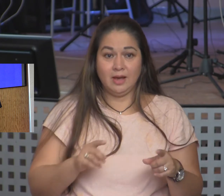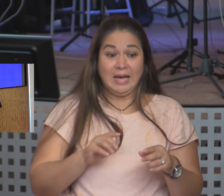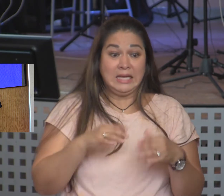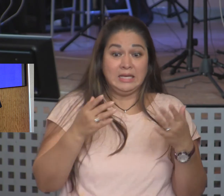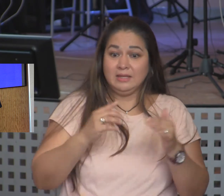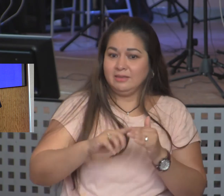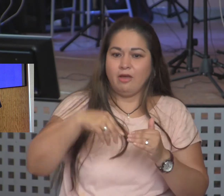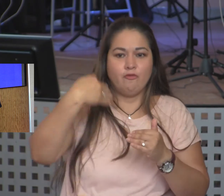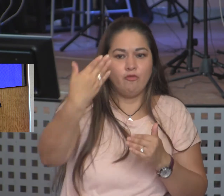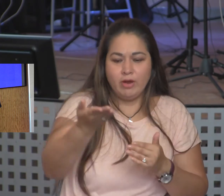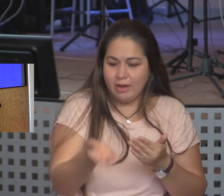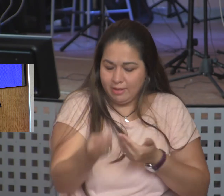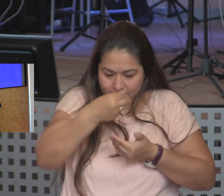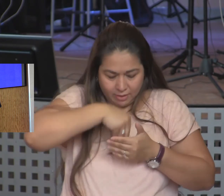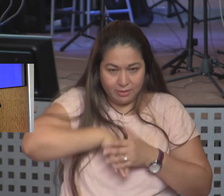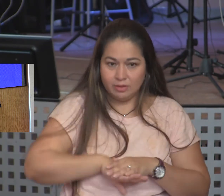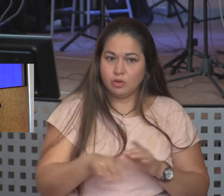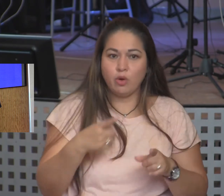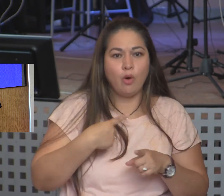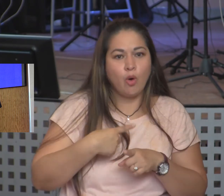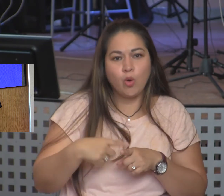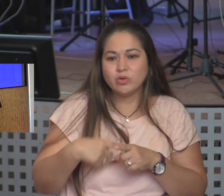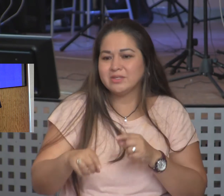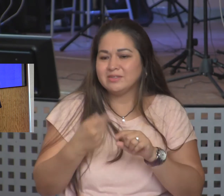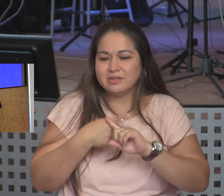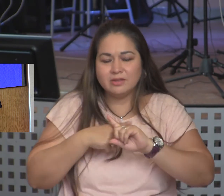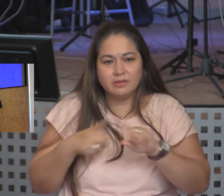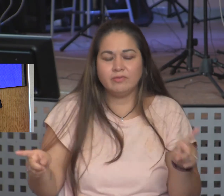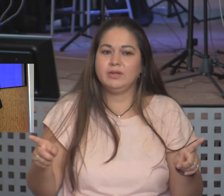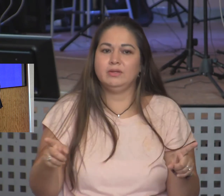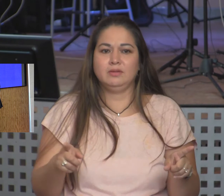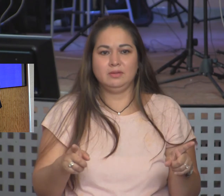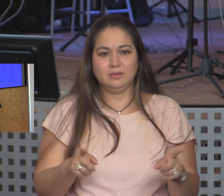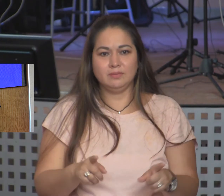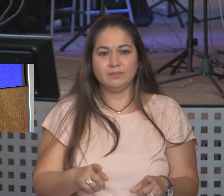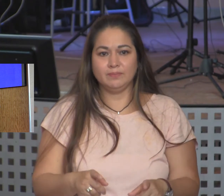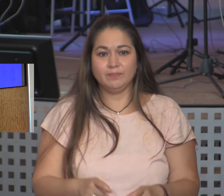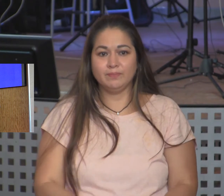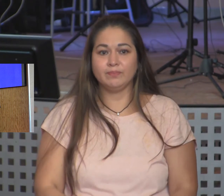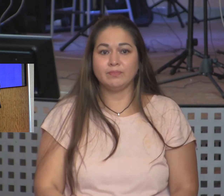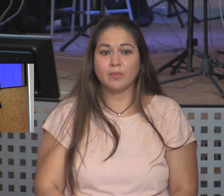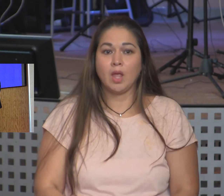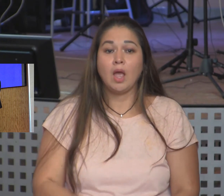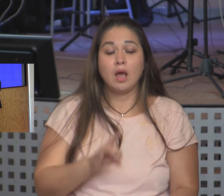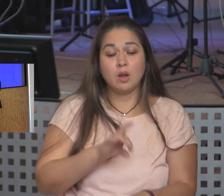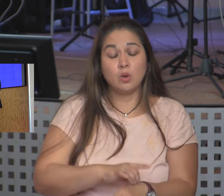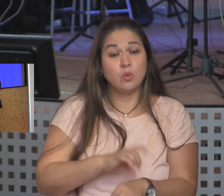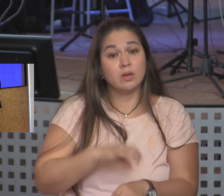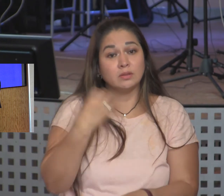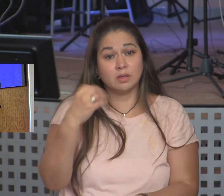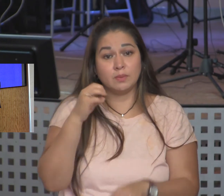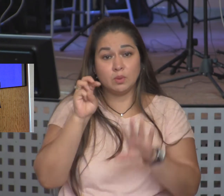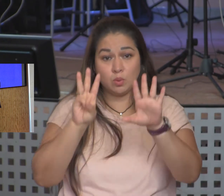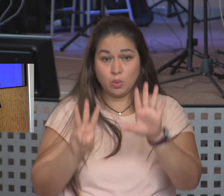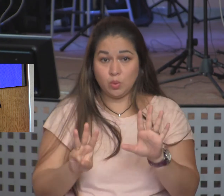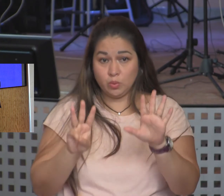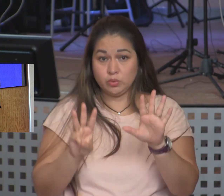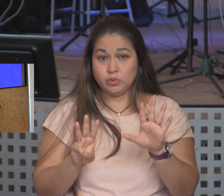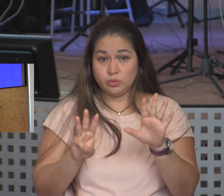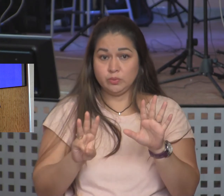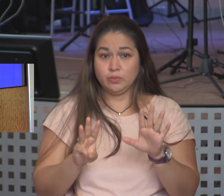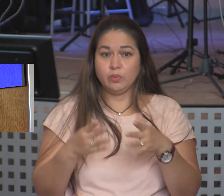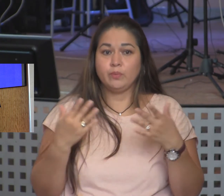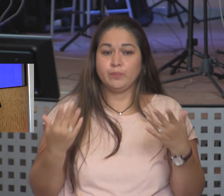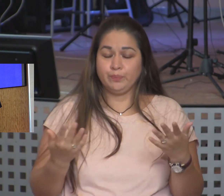centrar en eso mirándolo por encima. Lucas 8, el énfasis puesto en